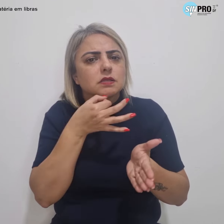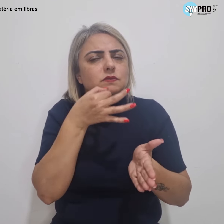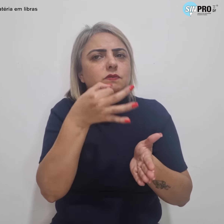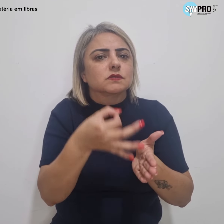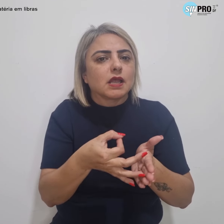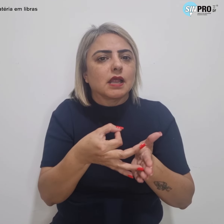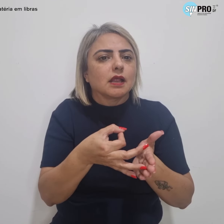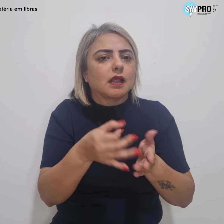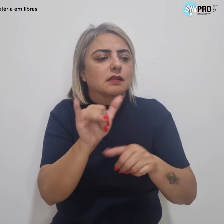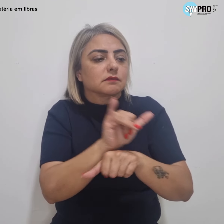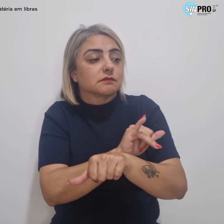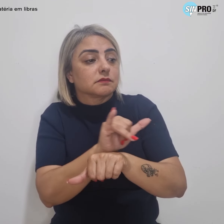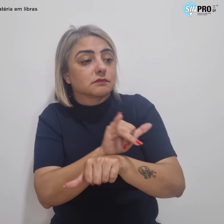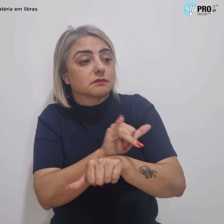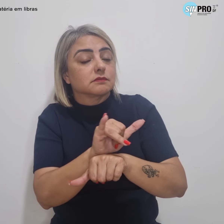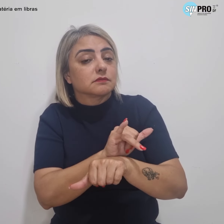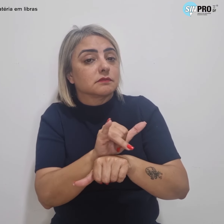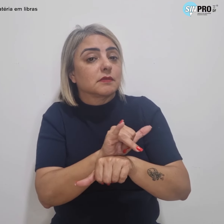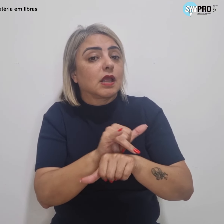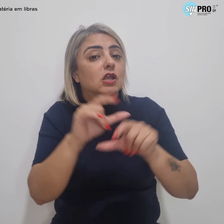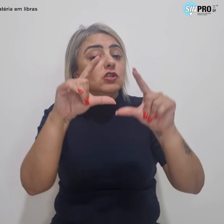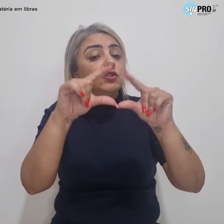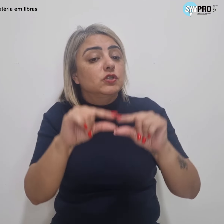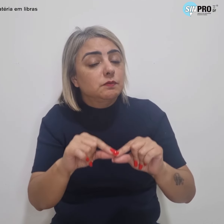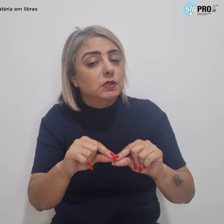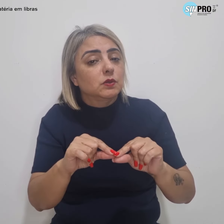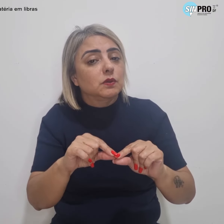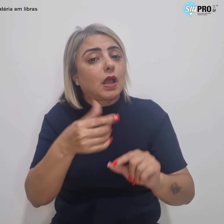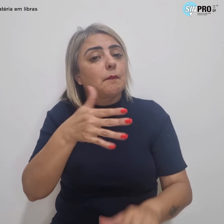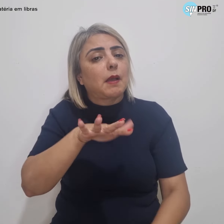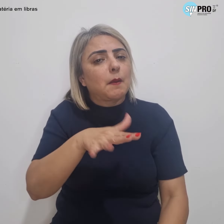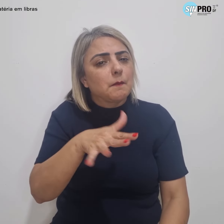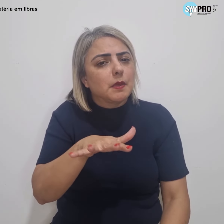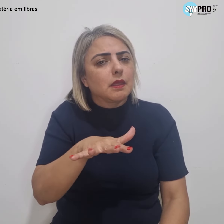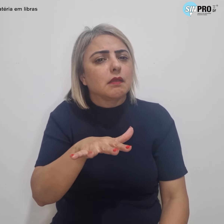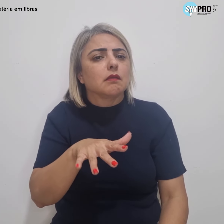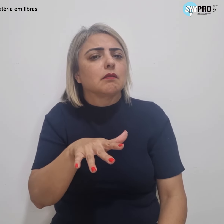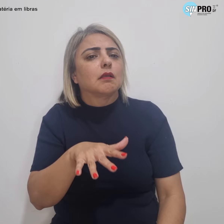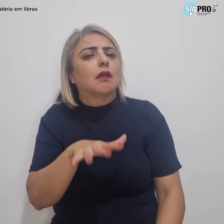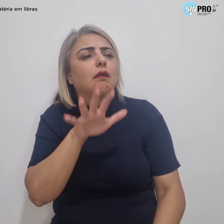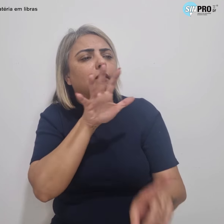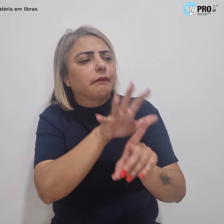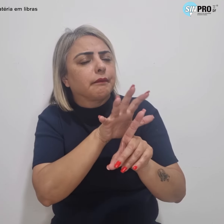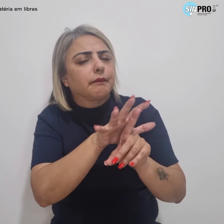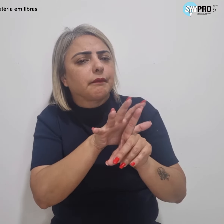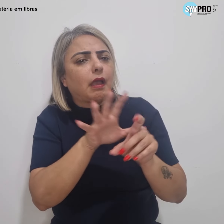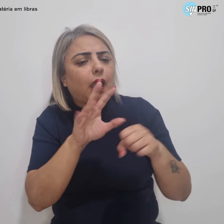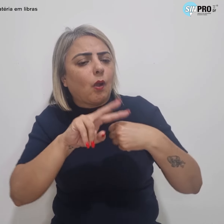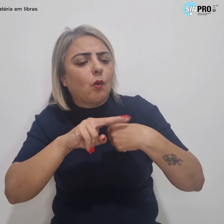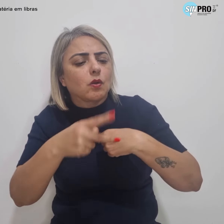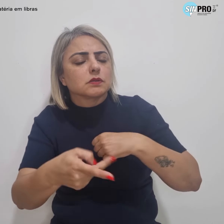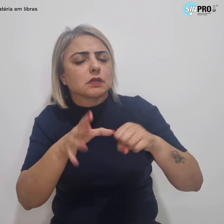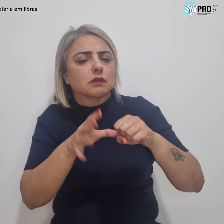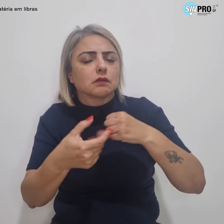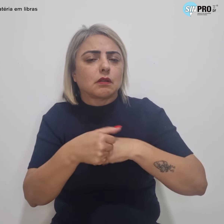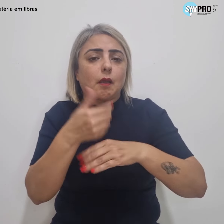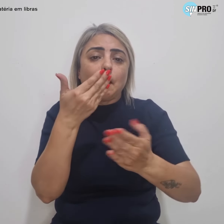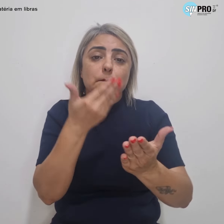essas estratégias mitigaram parcialmente os efeitos da pandemia sobre as perdas de